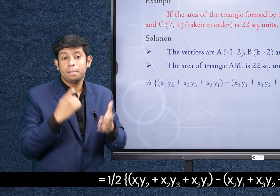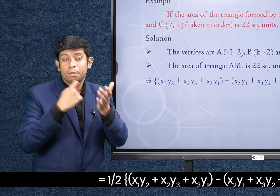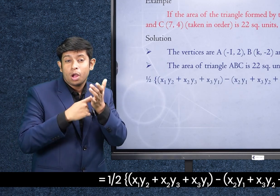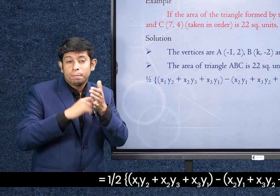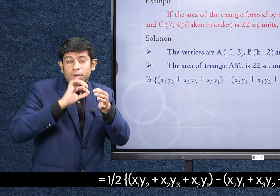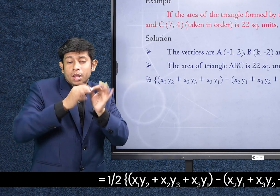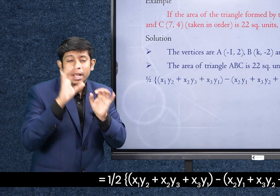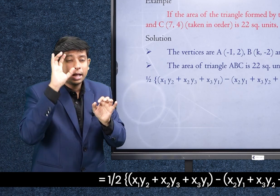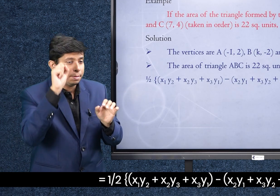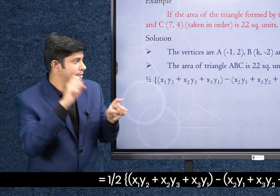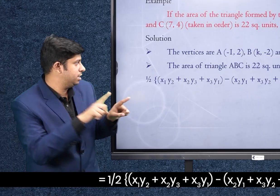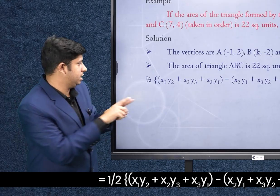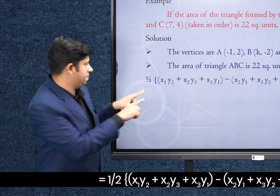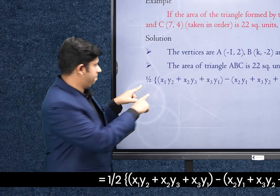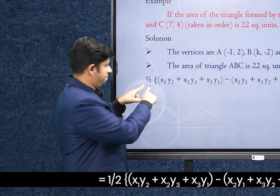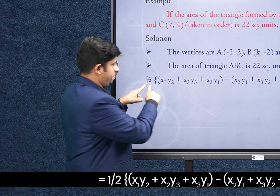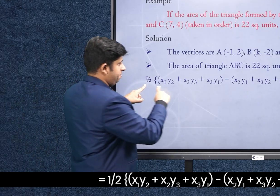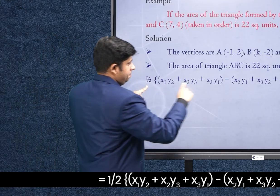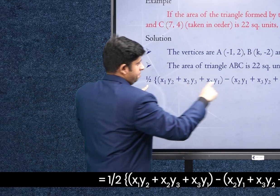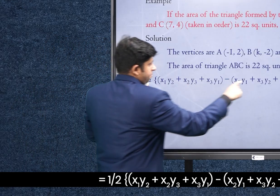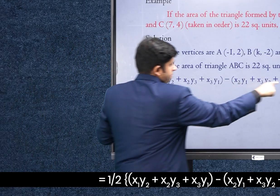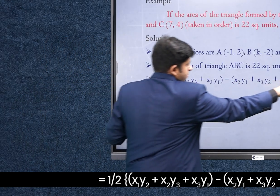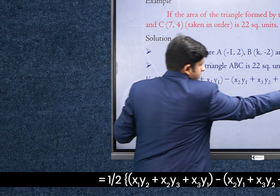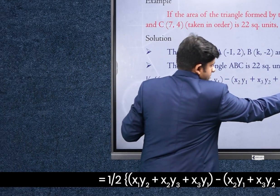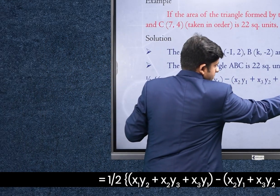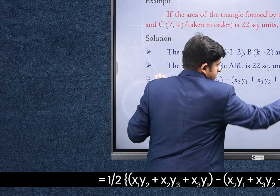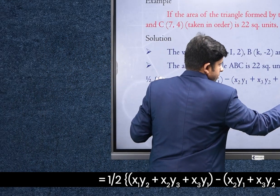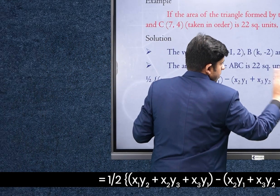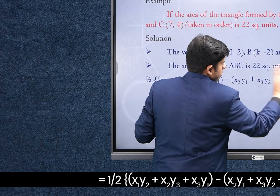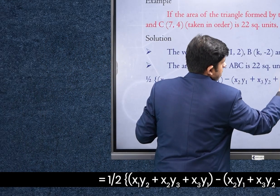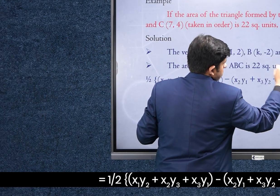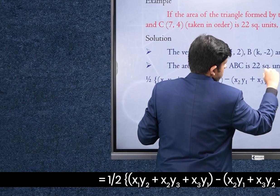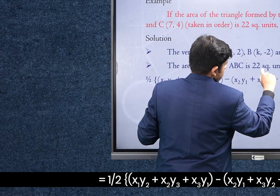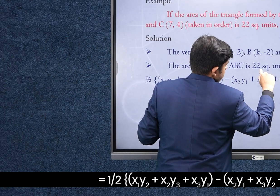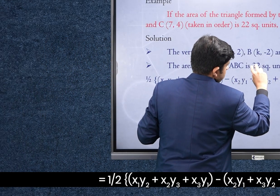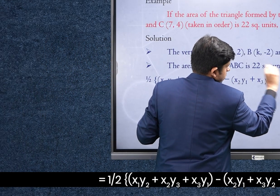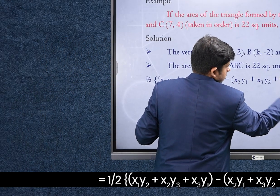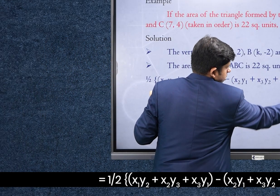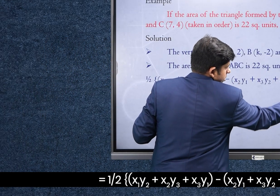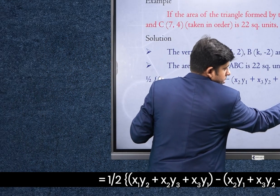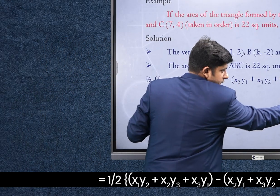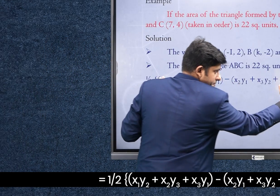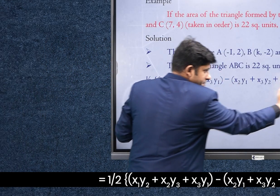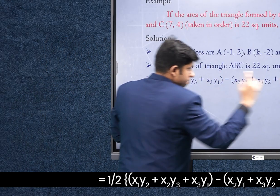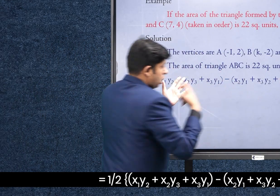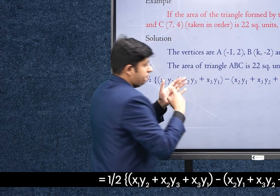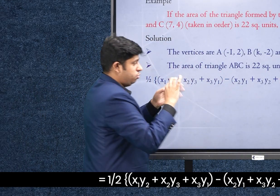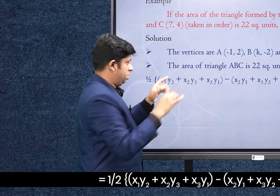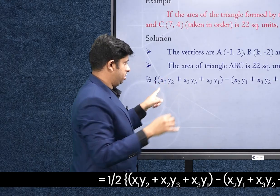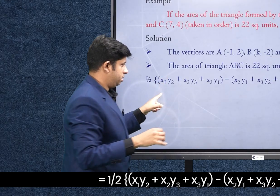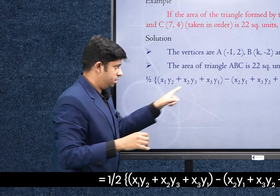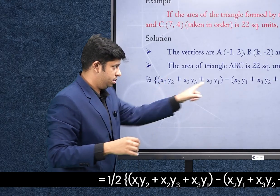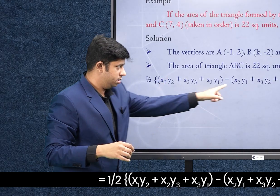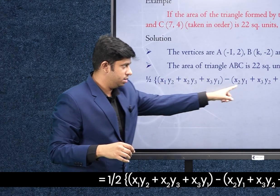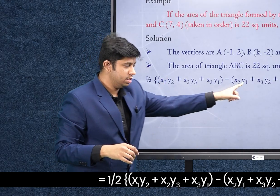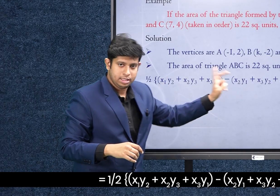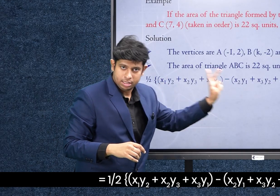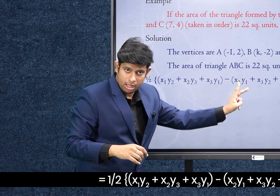1/2 ऑफ कर्ली ब्रैकेट ओपन x1 y2 प्लस x2 y3 प्लस